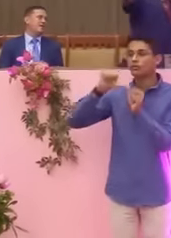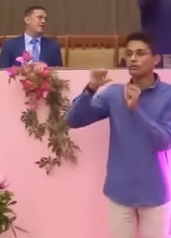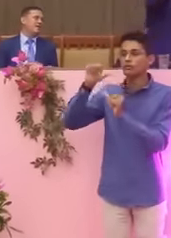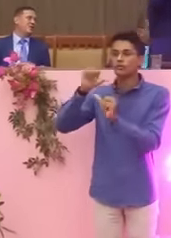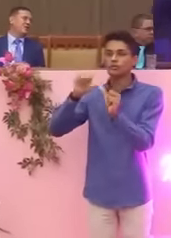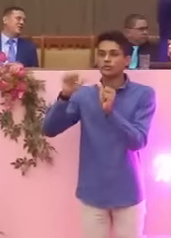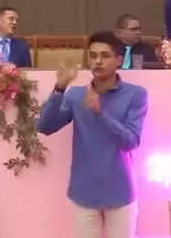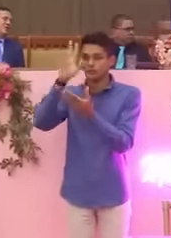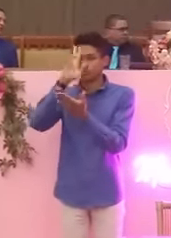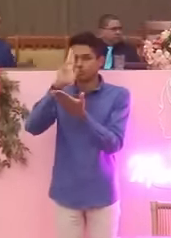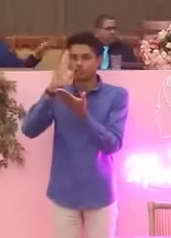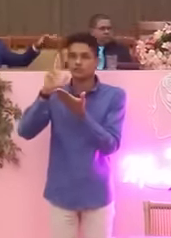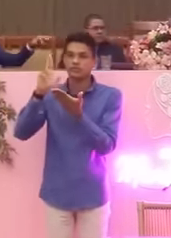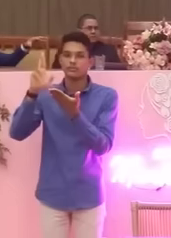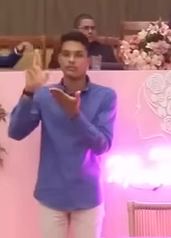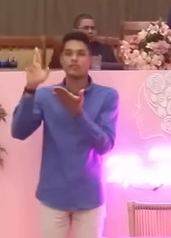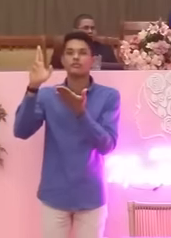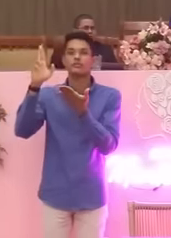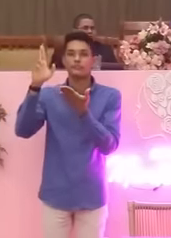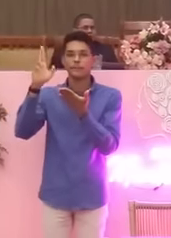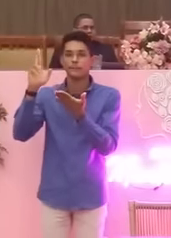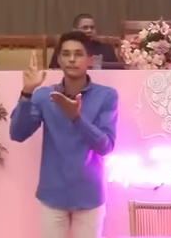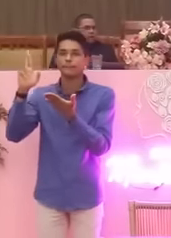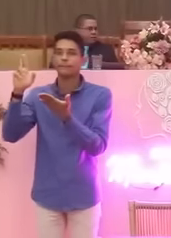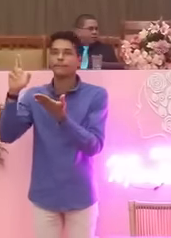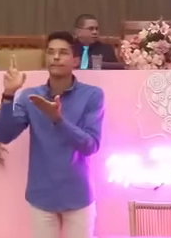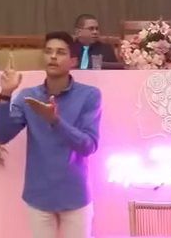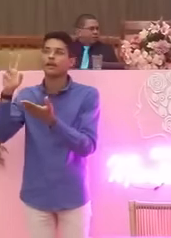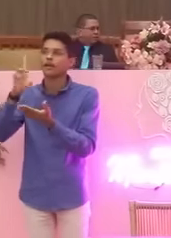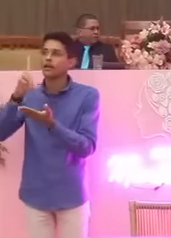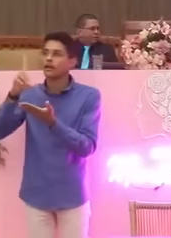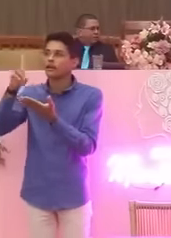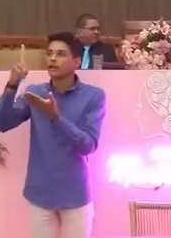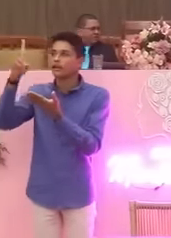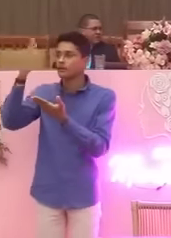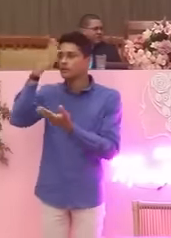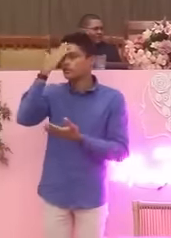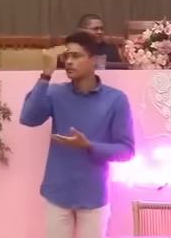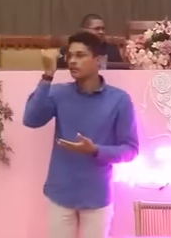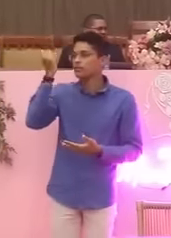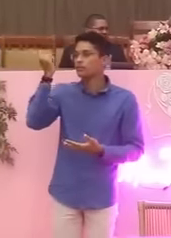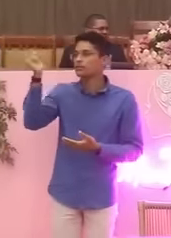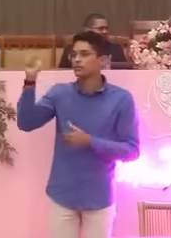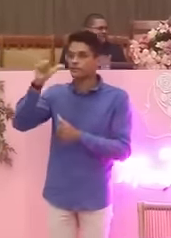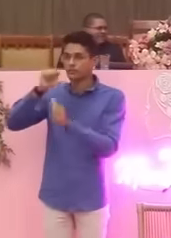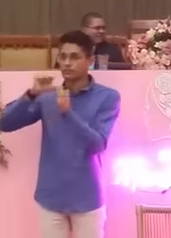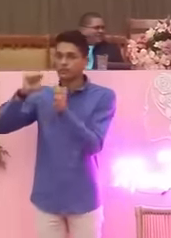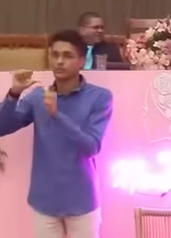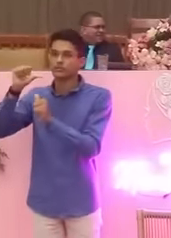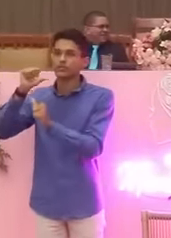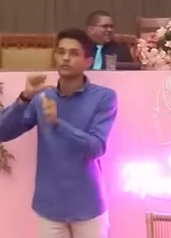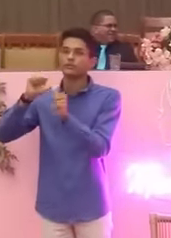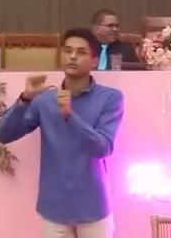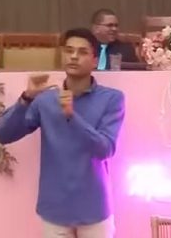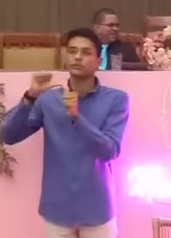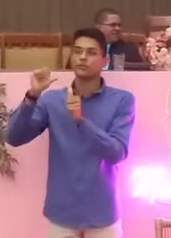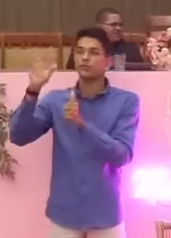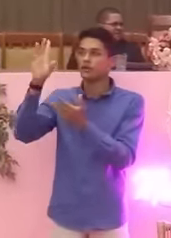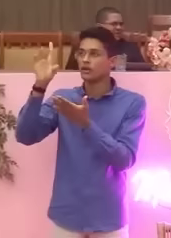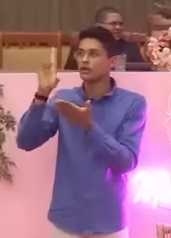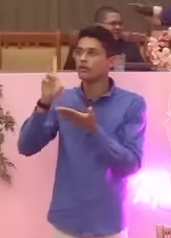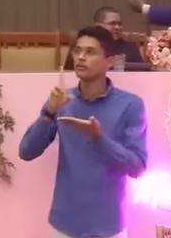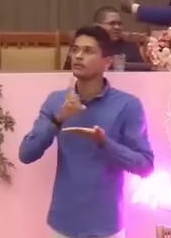Senhor eu sei que tu me sondas Senhor